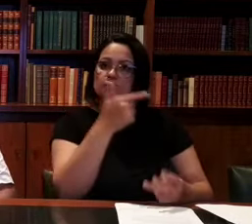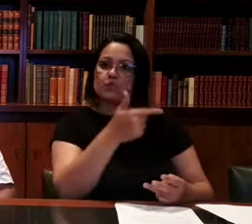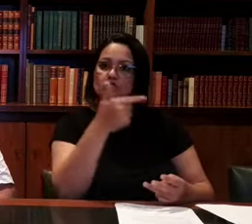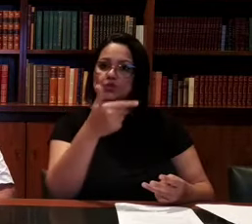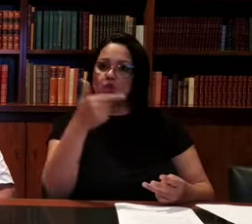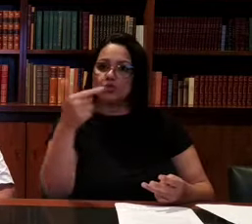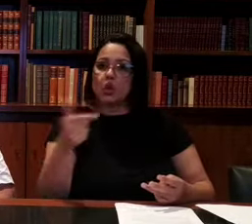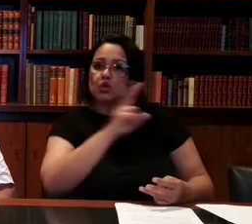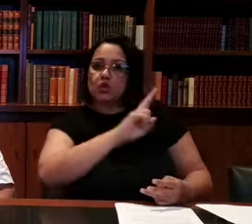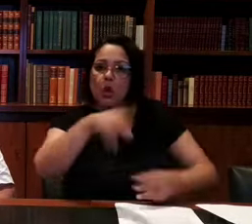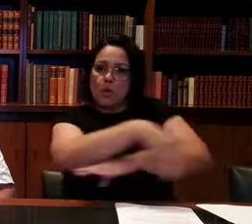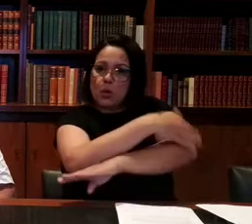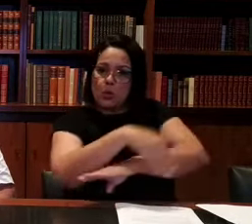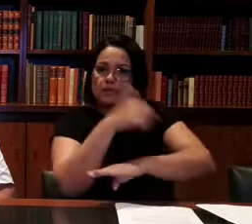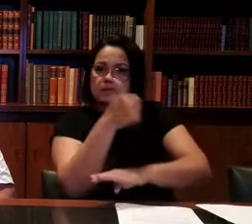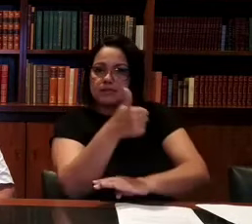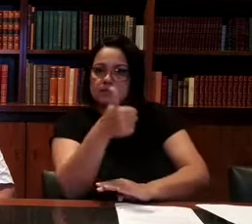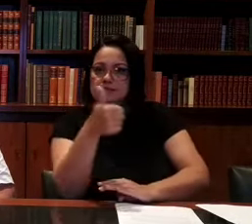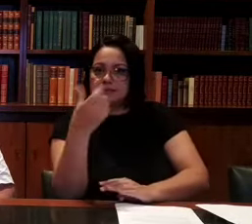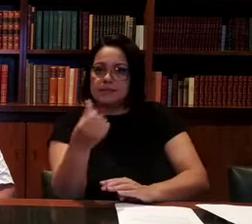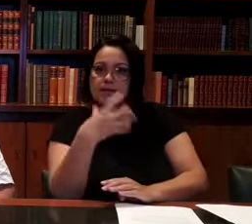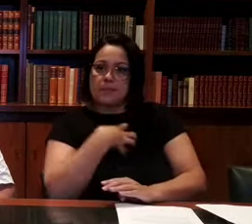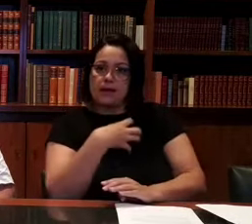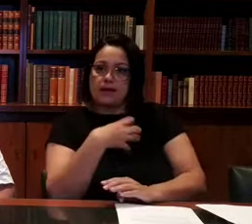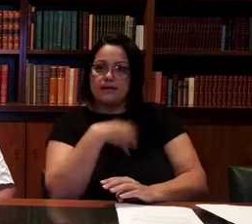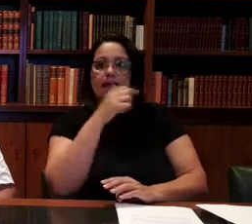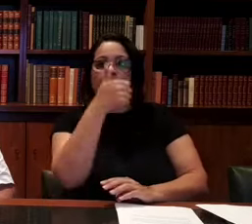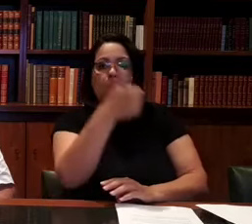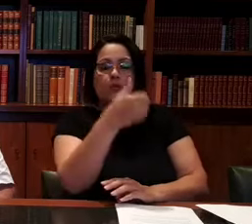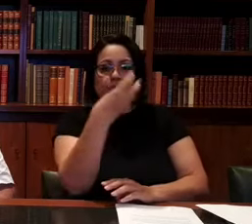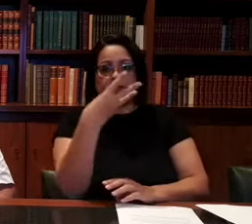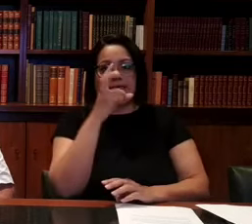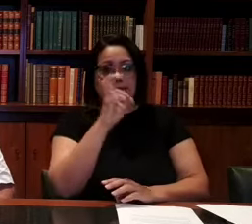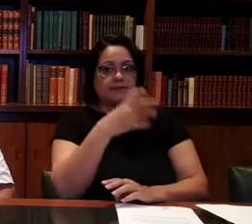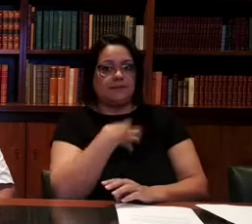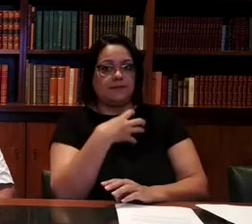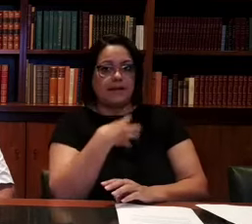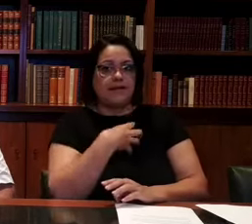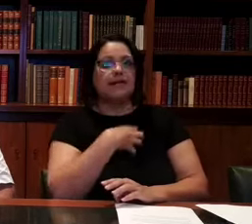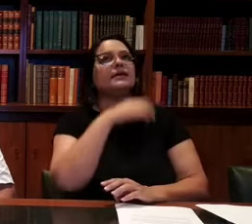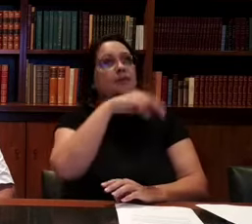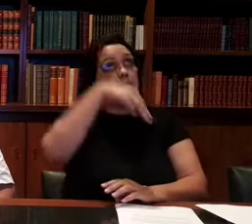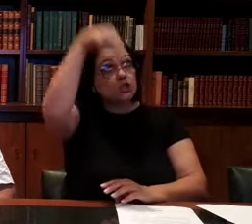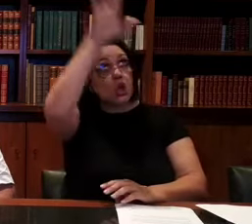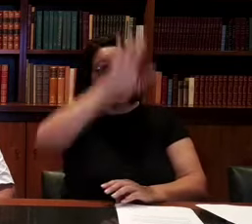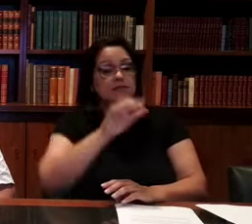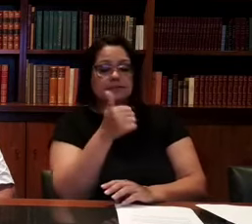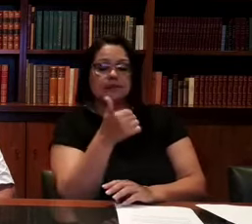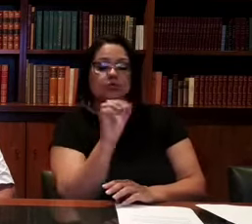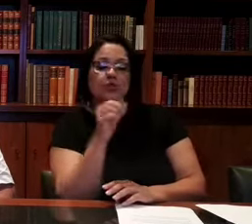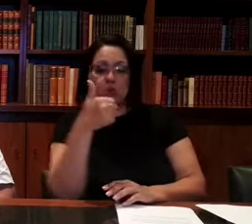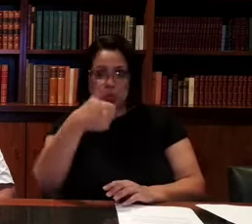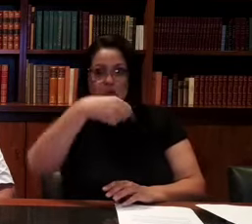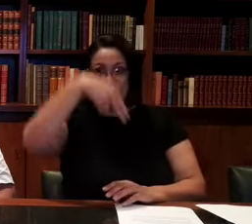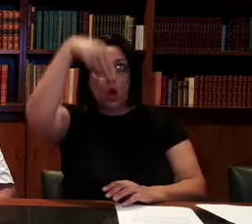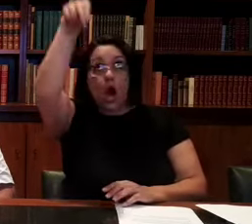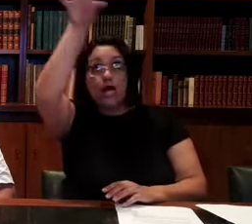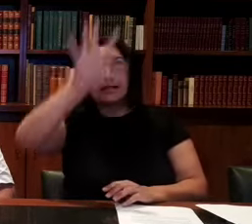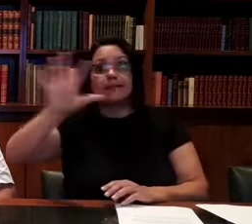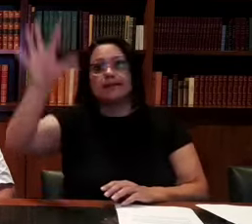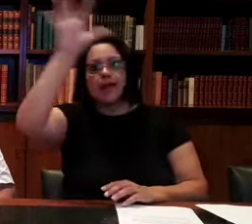222 116 na Bahia a conclusão da 135 na Bahia duplicação da 101 Nordeste é a